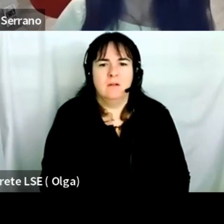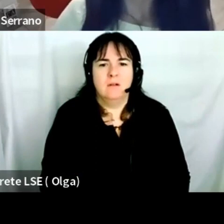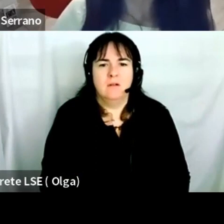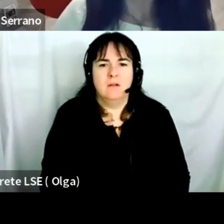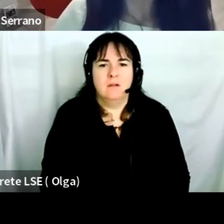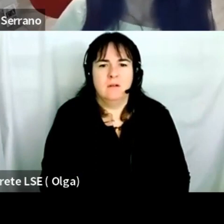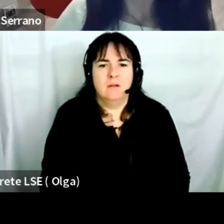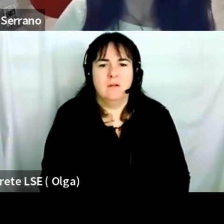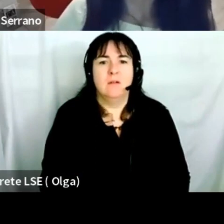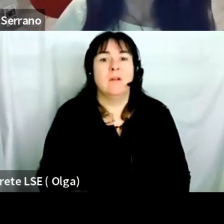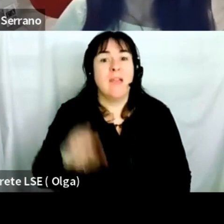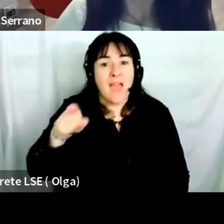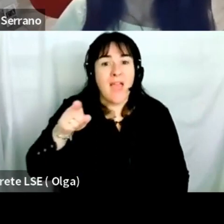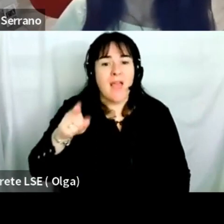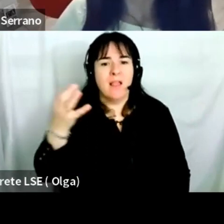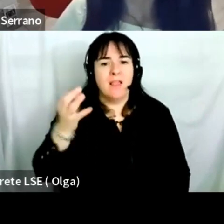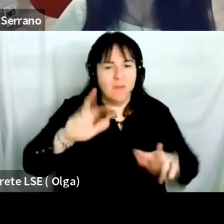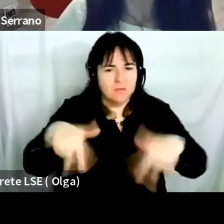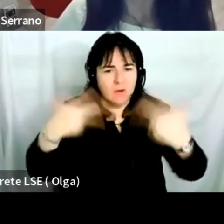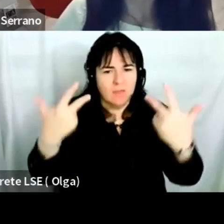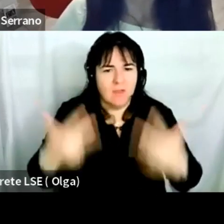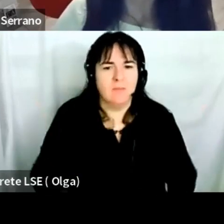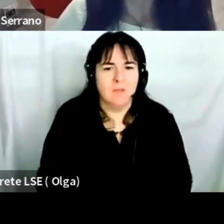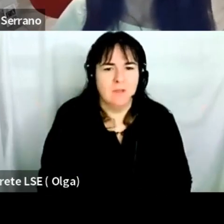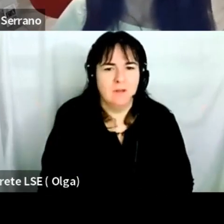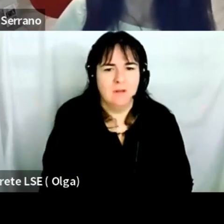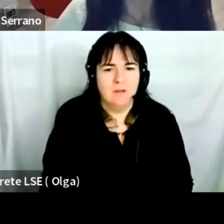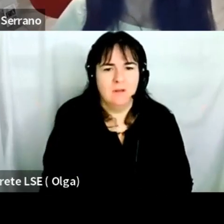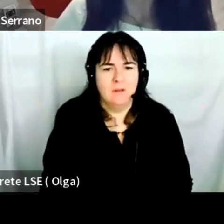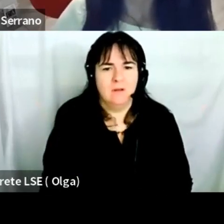Me tiene que dar permiso, ¿eh?